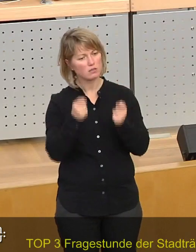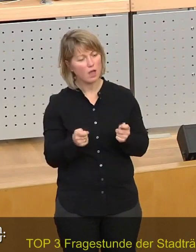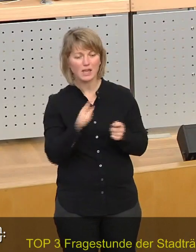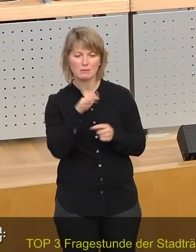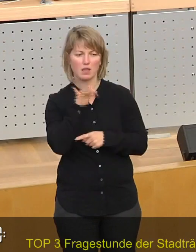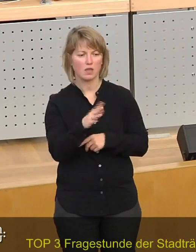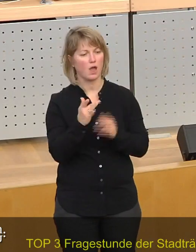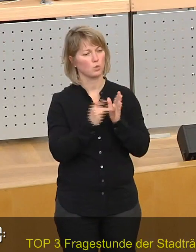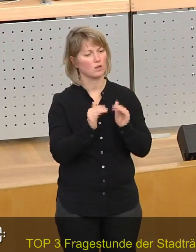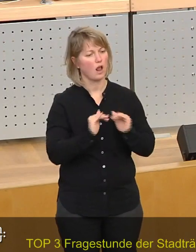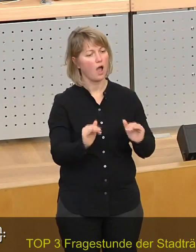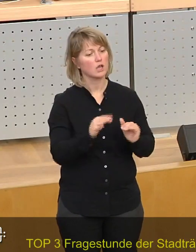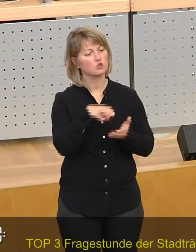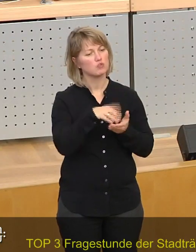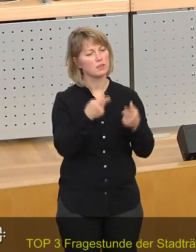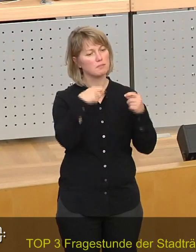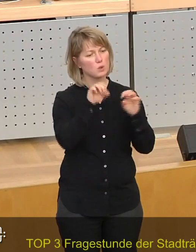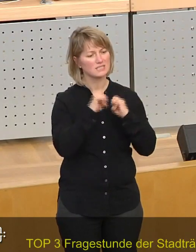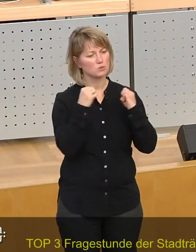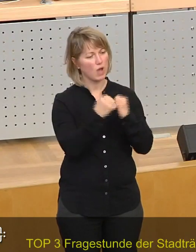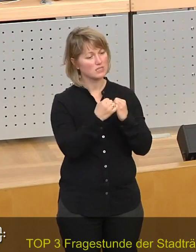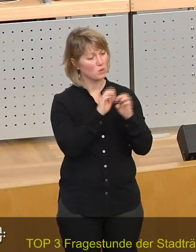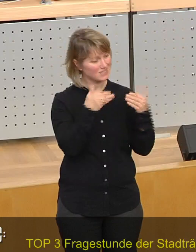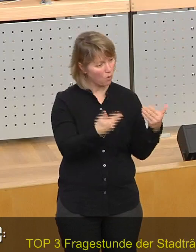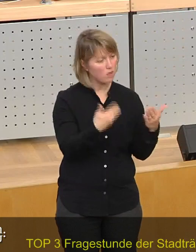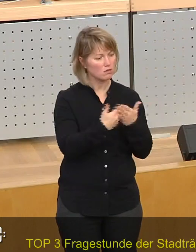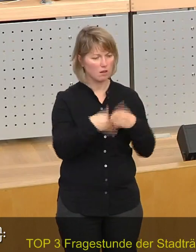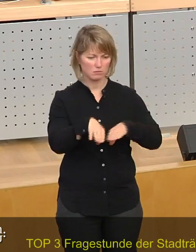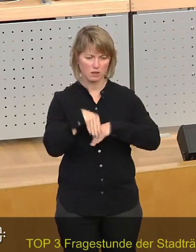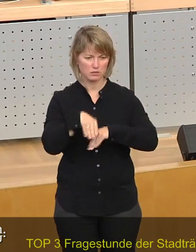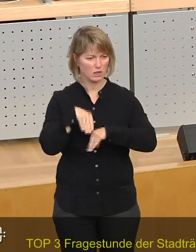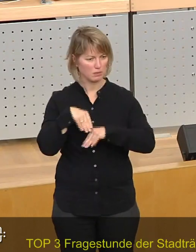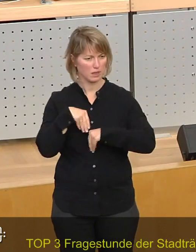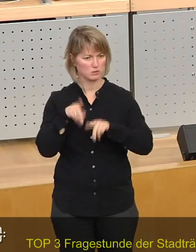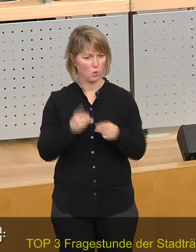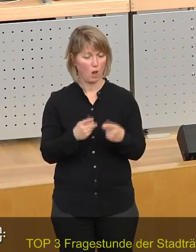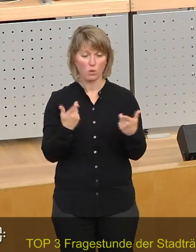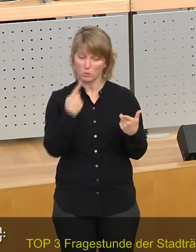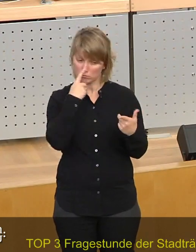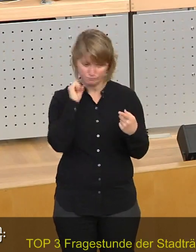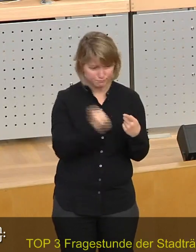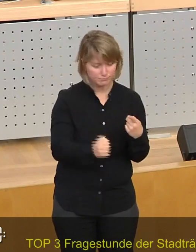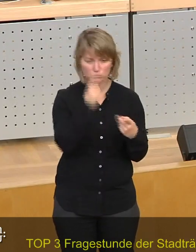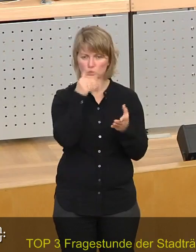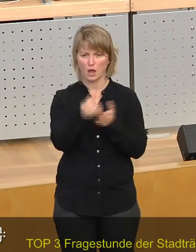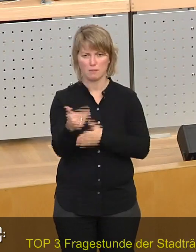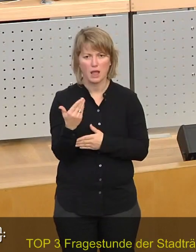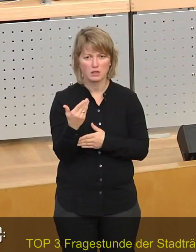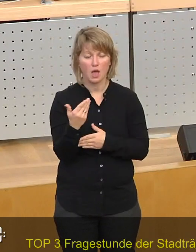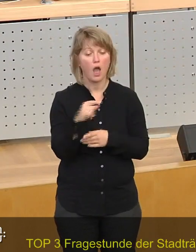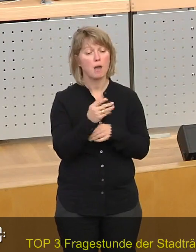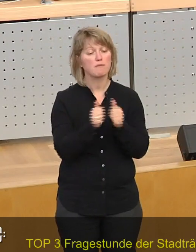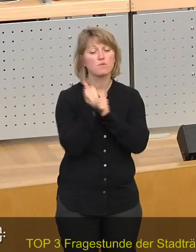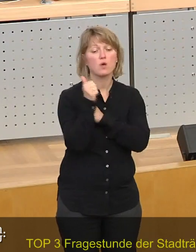der derzeitigen städtebaulichen Situation zu genehmigen, beziehungsweise abzulehnen und nicht etwa im Vorgriff